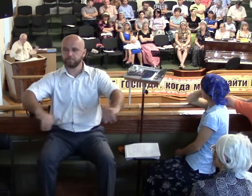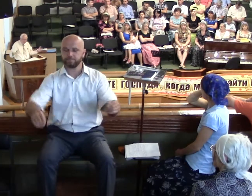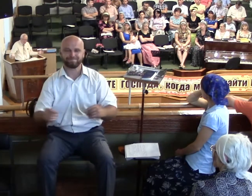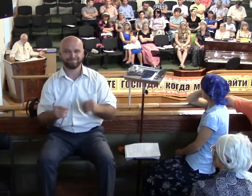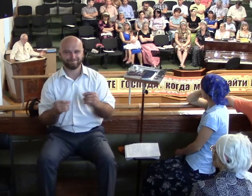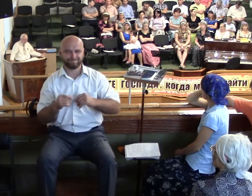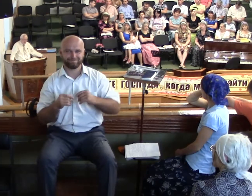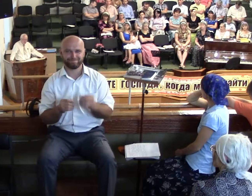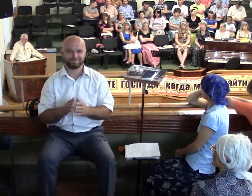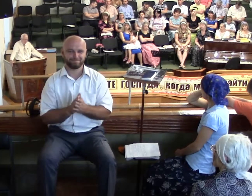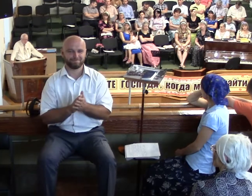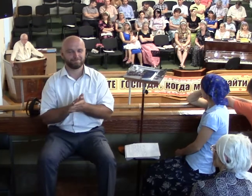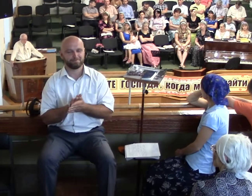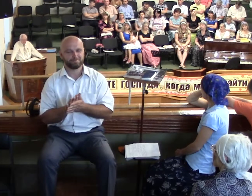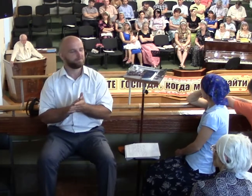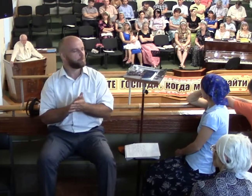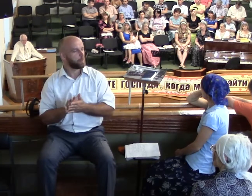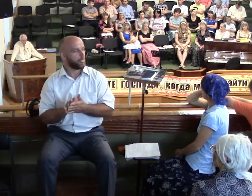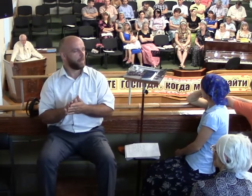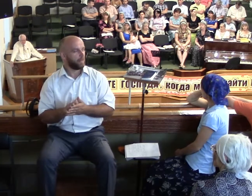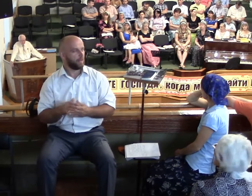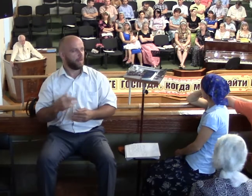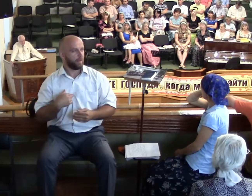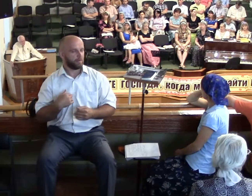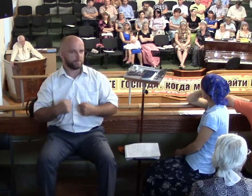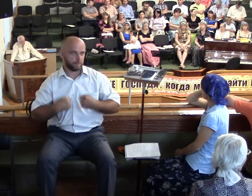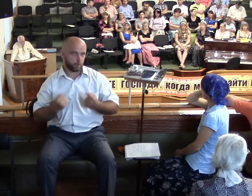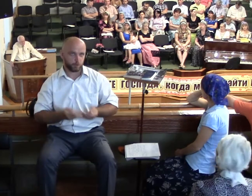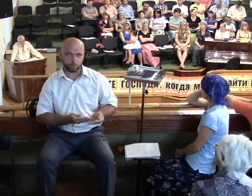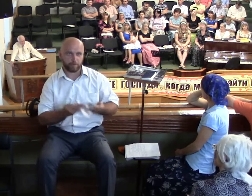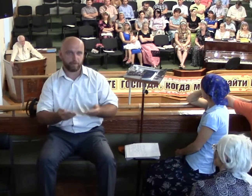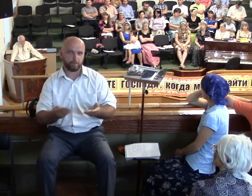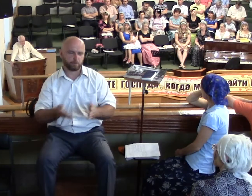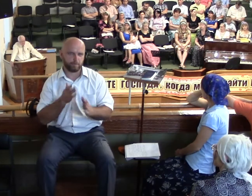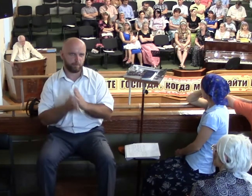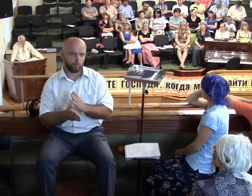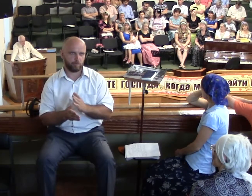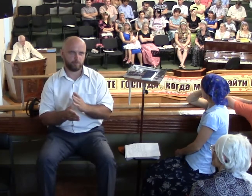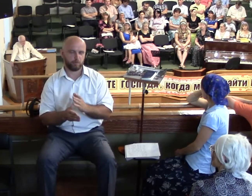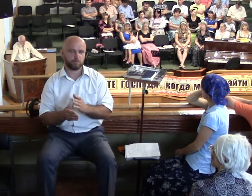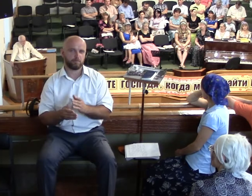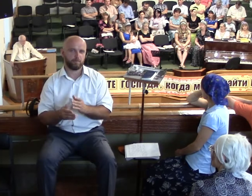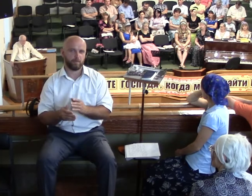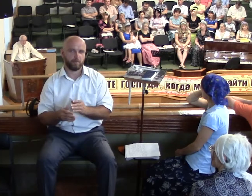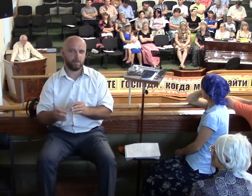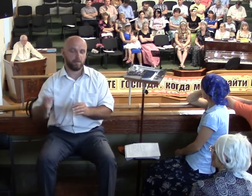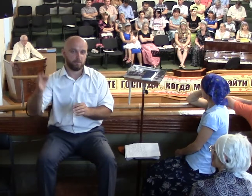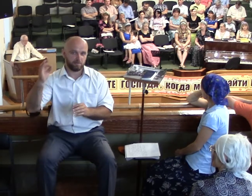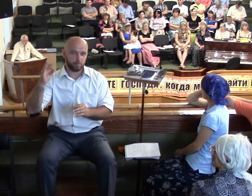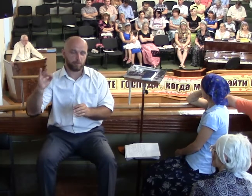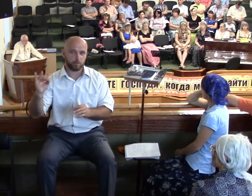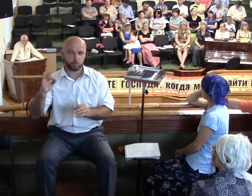Но, а тот, кто живет с ним, не могут сказать, что святой. Потому что знают